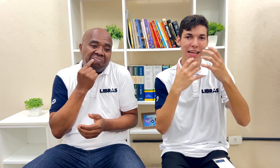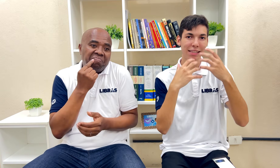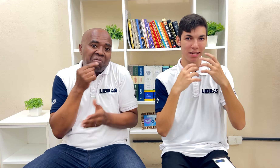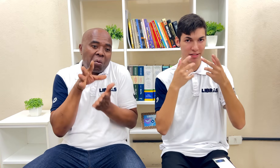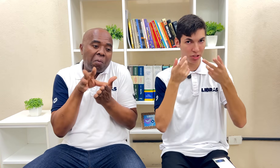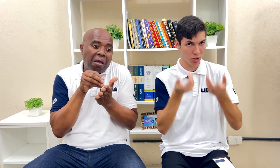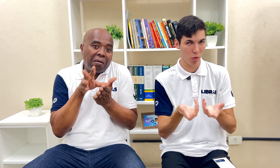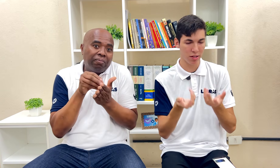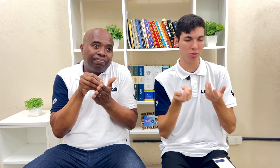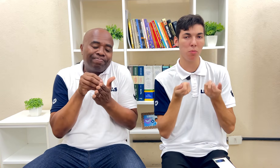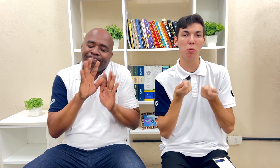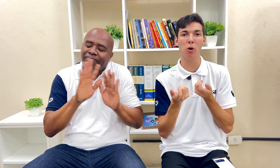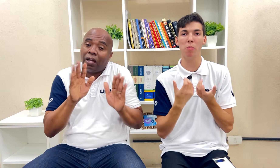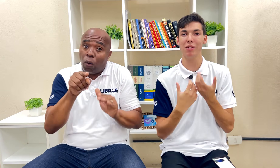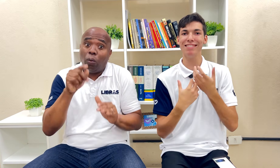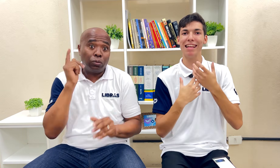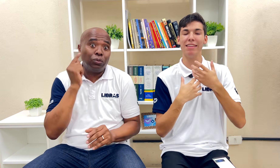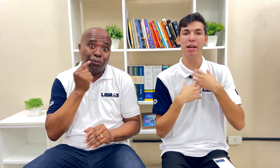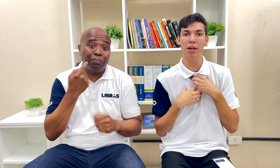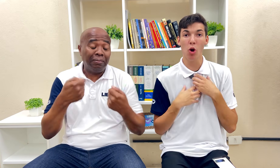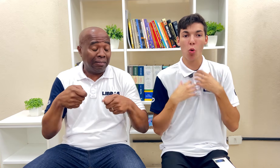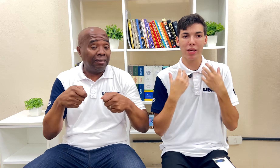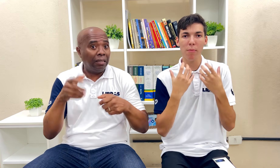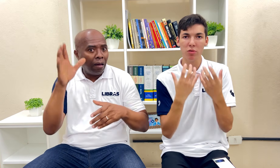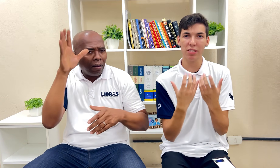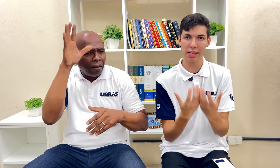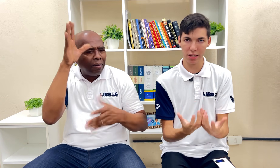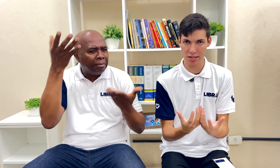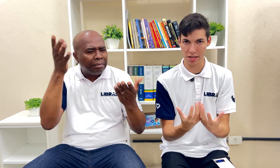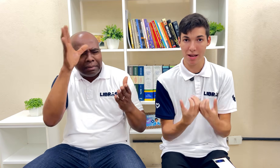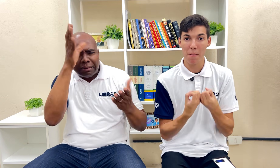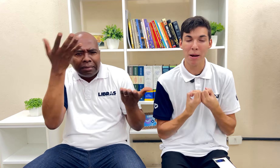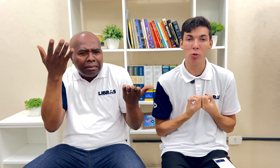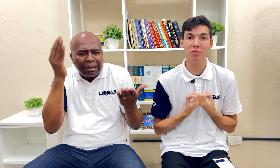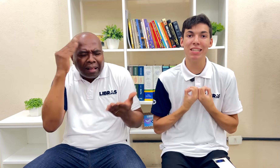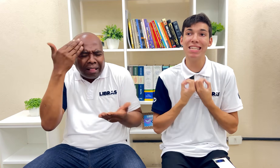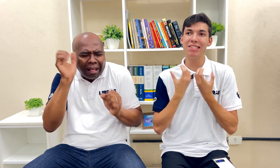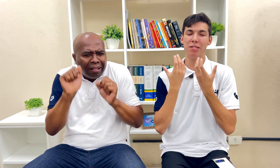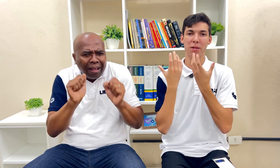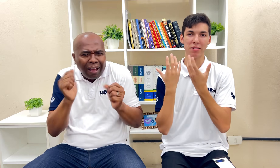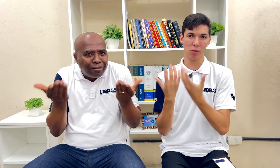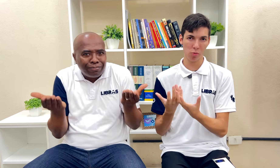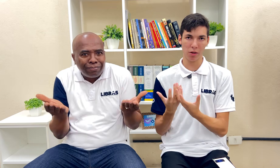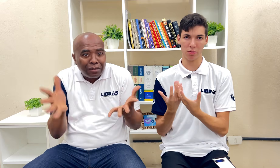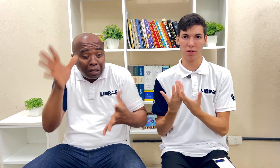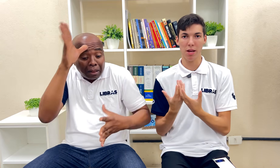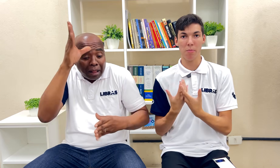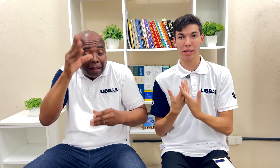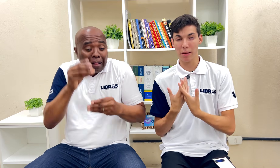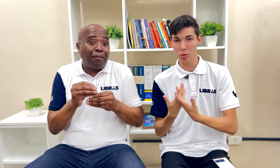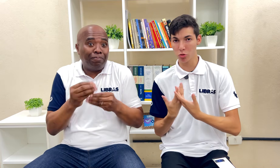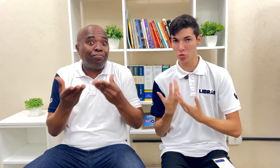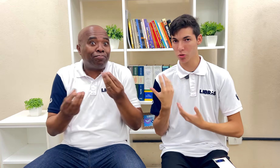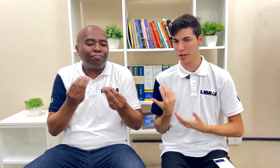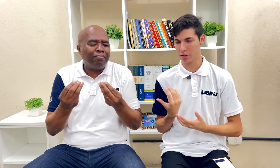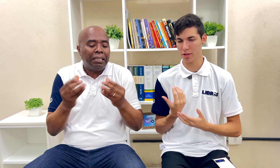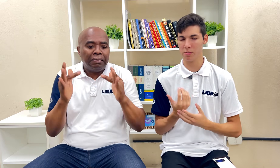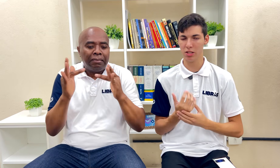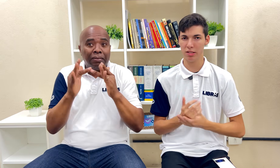entender, sentir com esse domínio próprio, entender o que a música quer dizer, para ele conseguir se expressar com Deus. Porque tem muito surdo, aqui no templo a gente tem